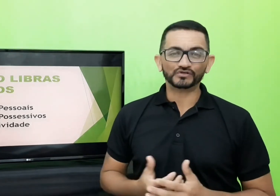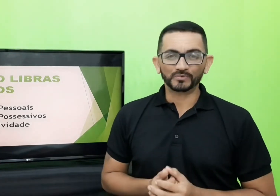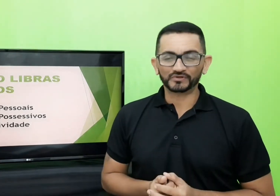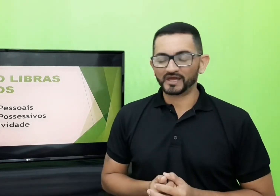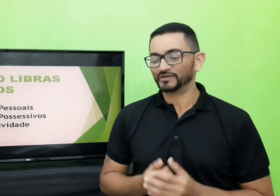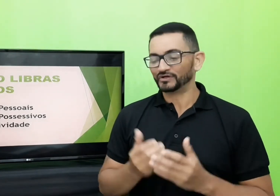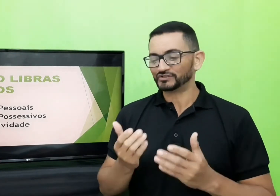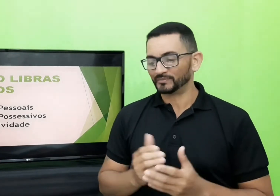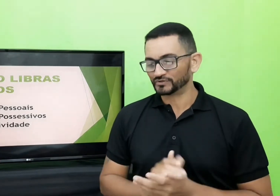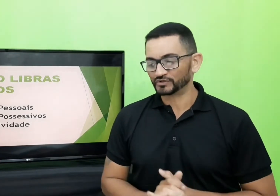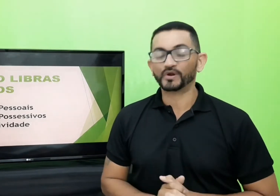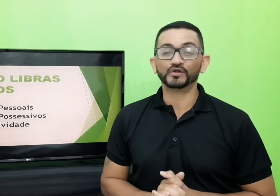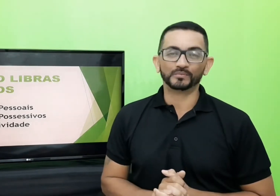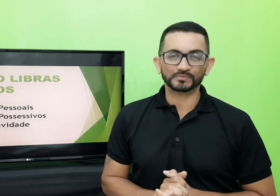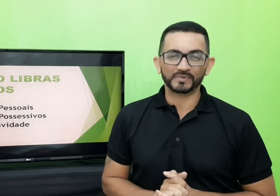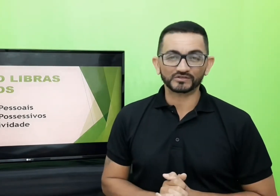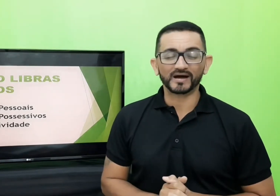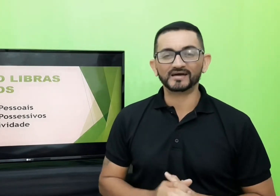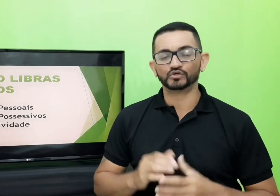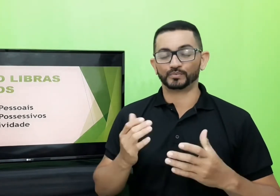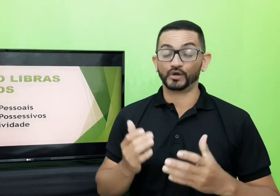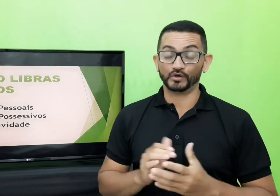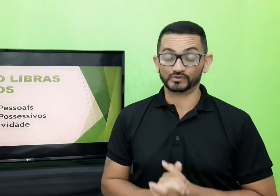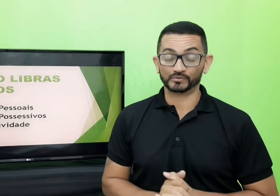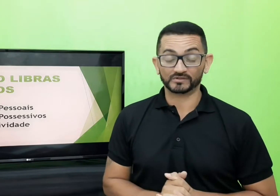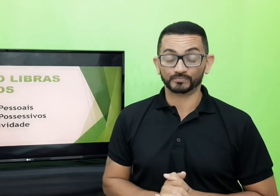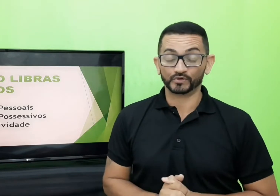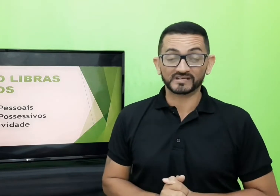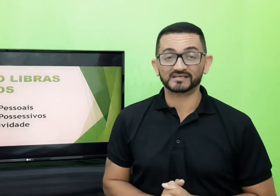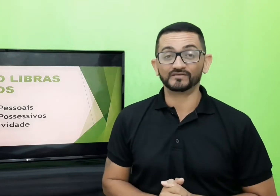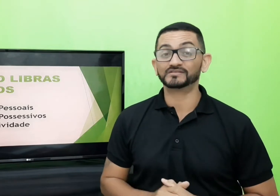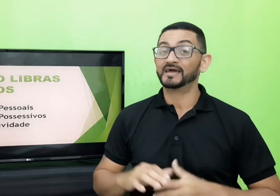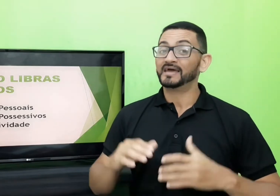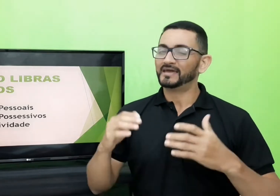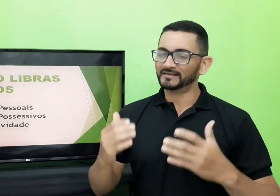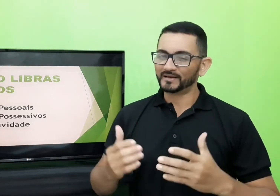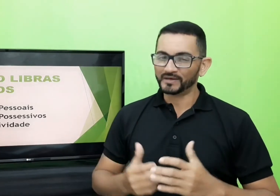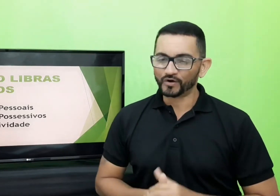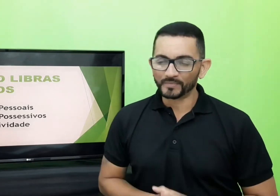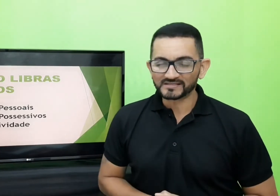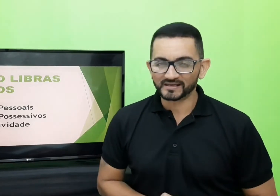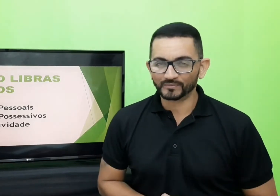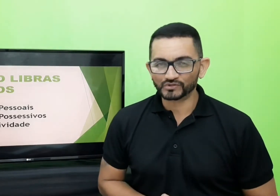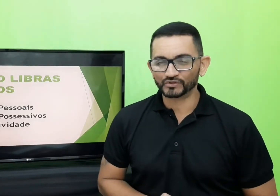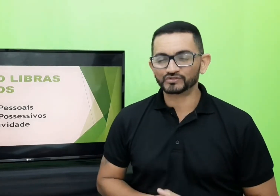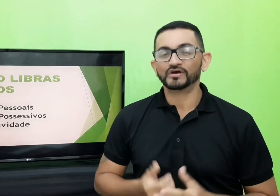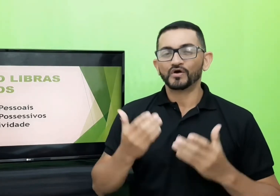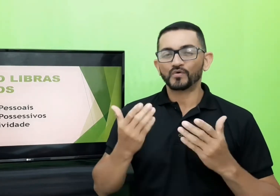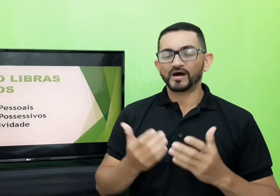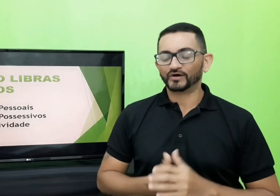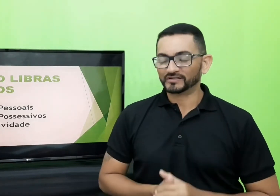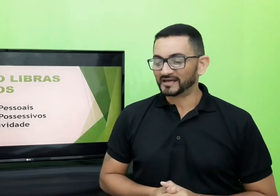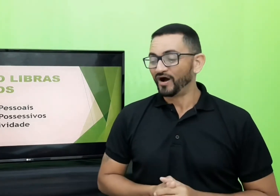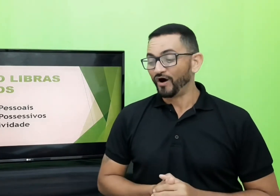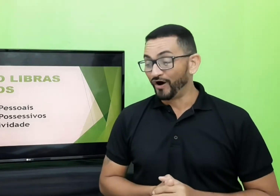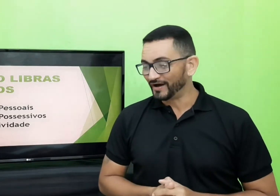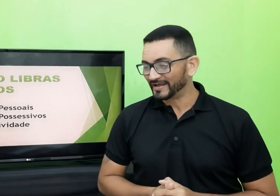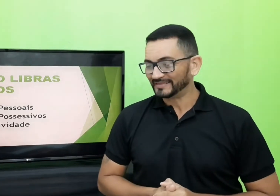como tema nós temos os pronomes pessoais, os pronomes possessivos e também começaremos hoje com a nossa hora